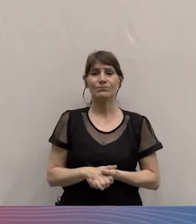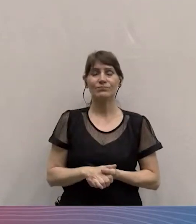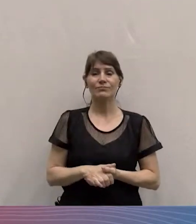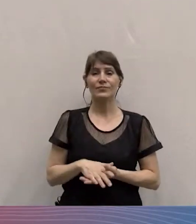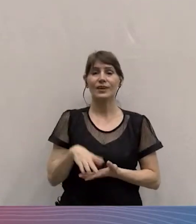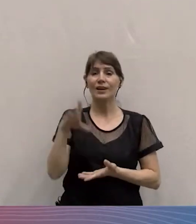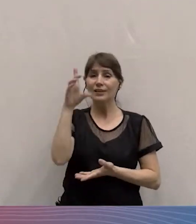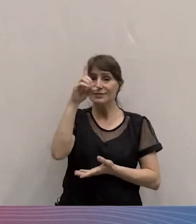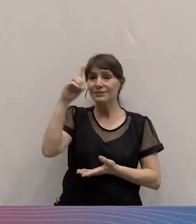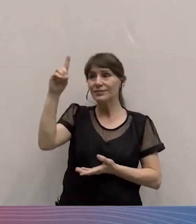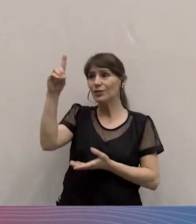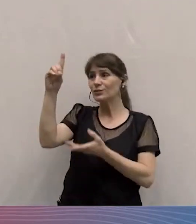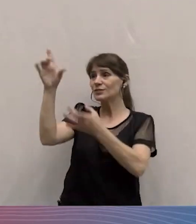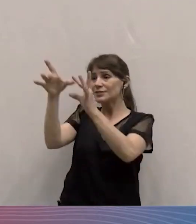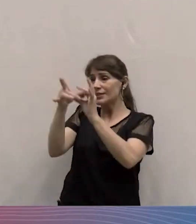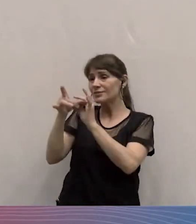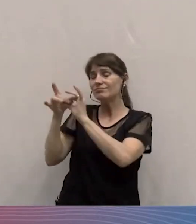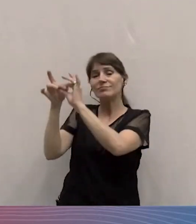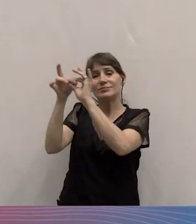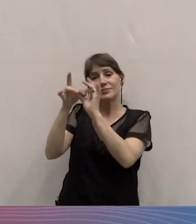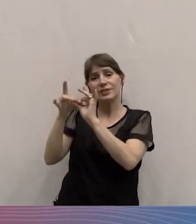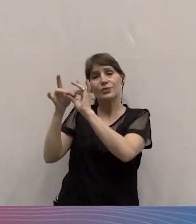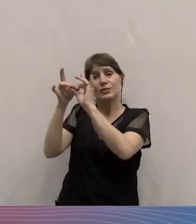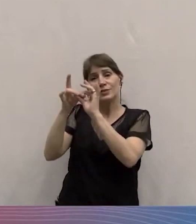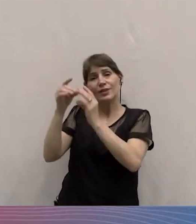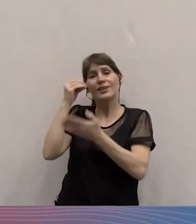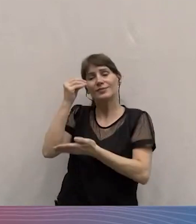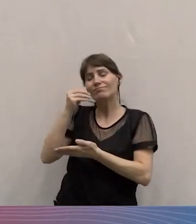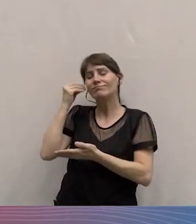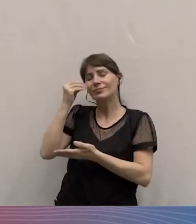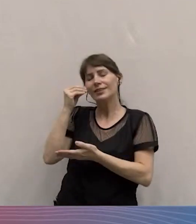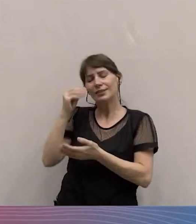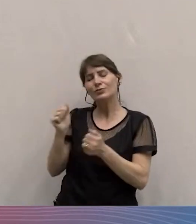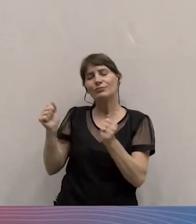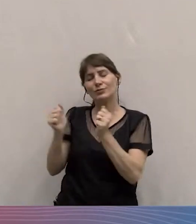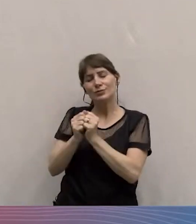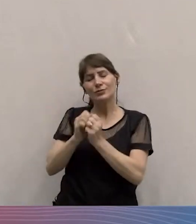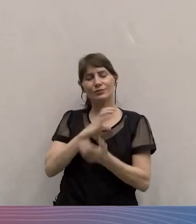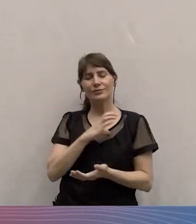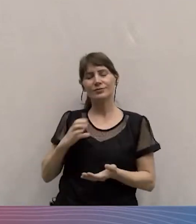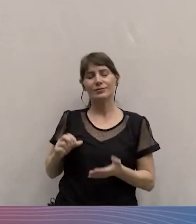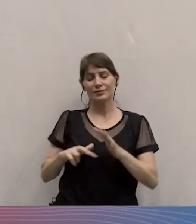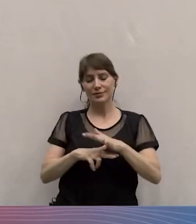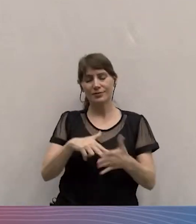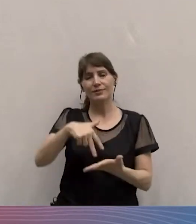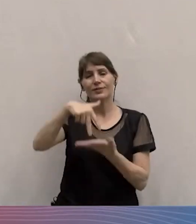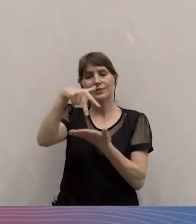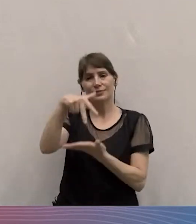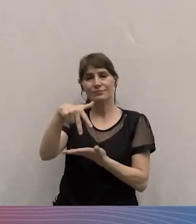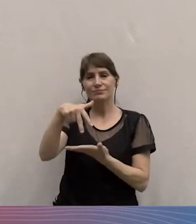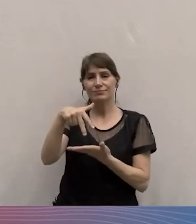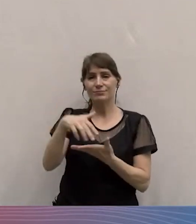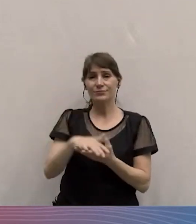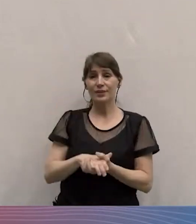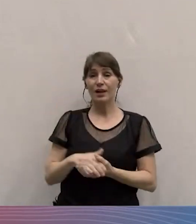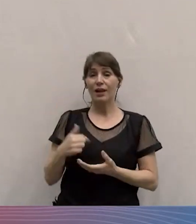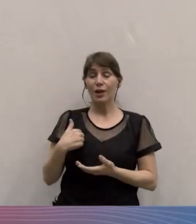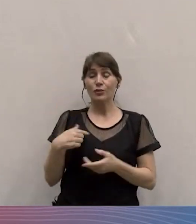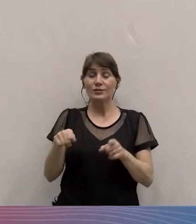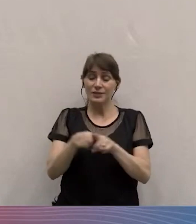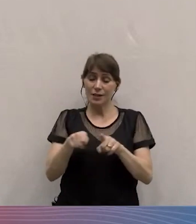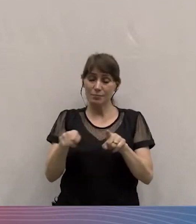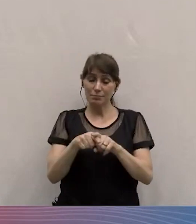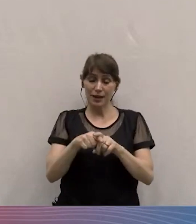Deus me uniu na experiência de ter ressuscitado a Cristo. Aí eu